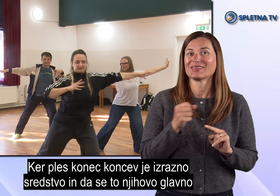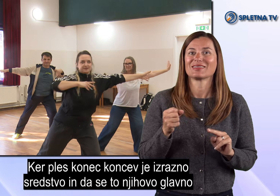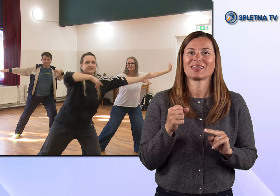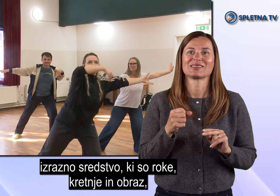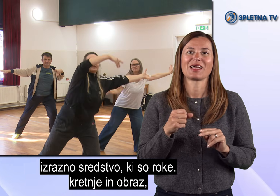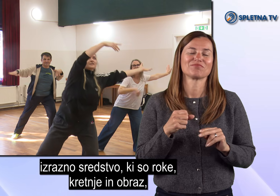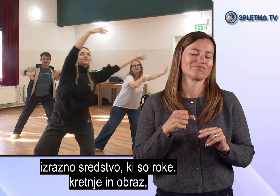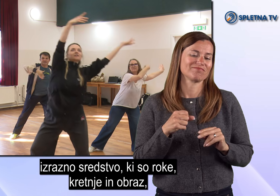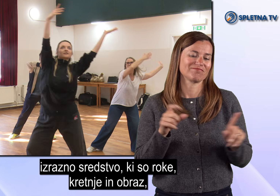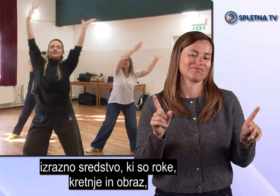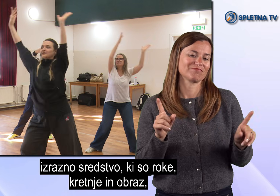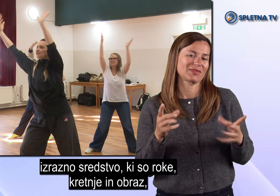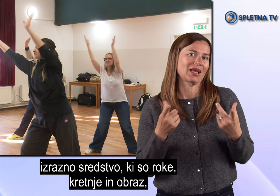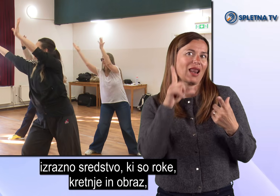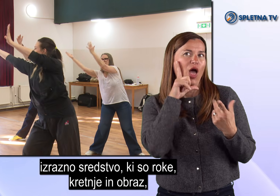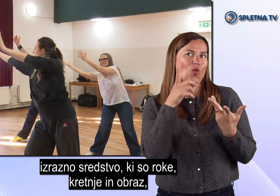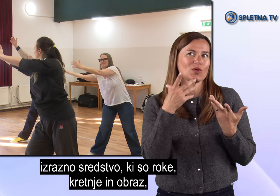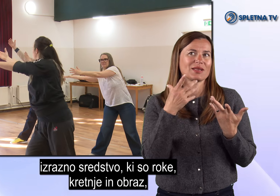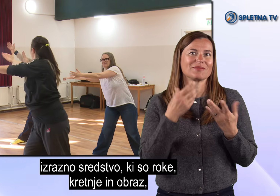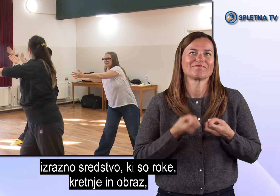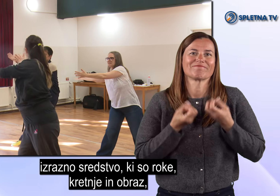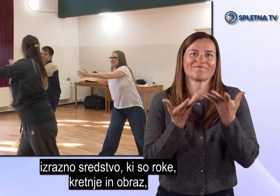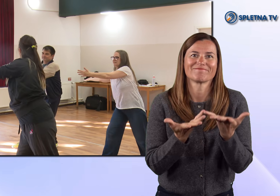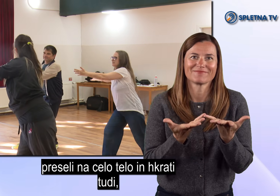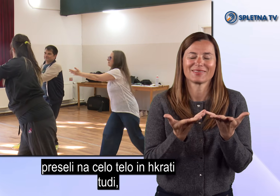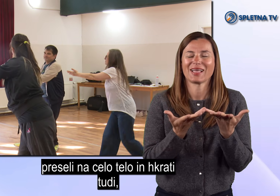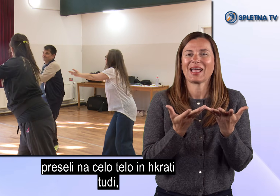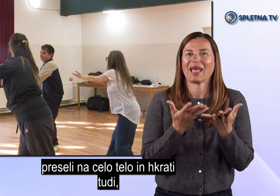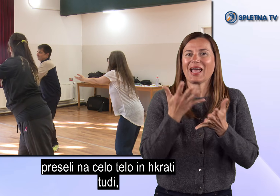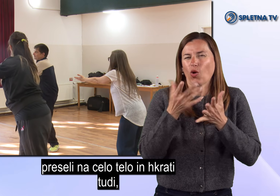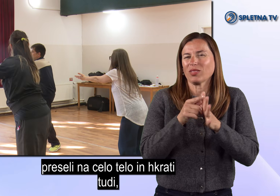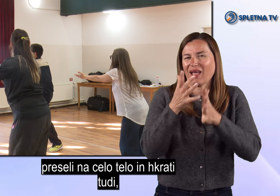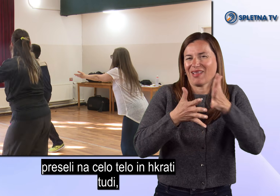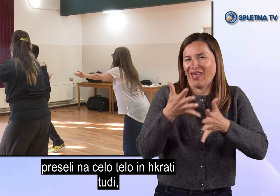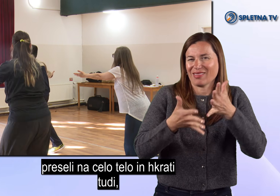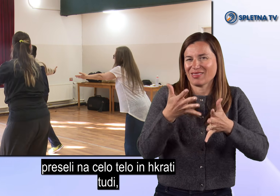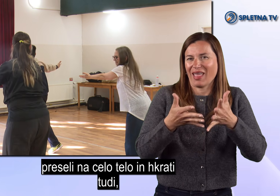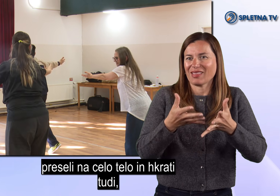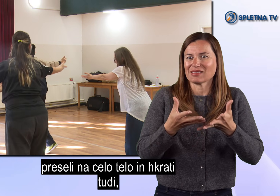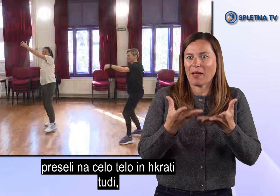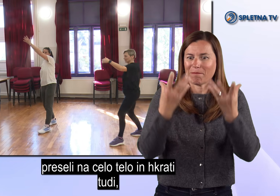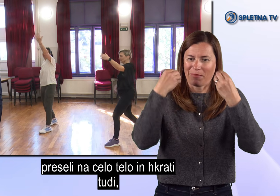njihovo glavno izrazno sredstvo, ki so roke, kretnje in obraz, preseli na celo telo,